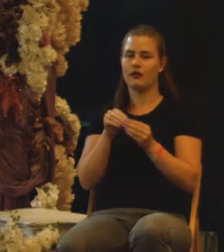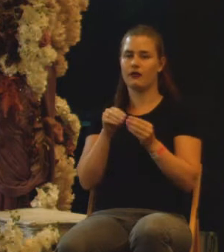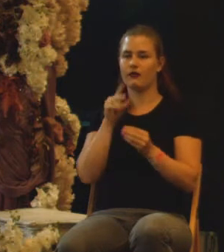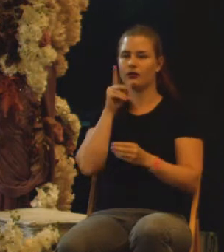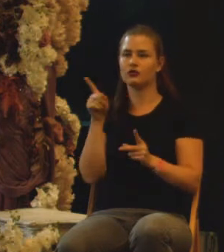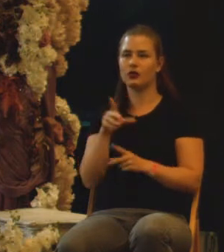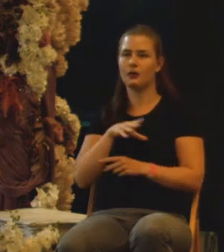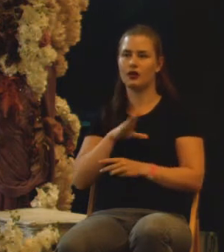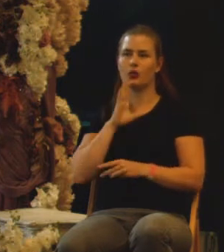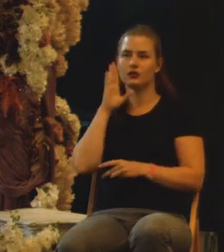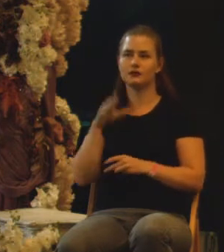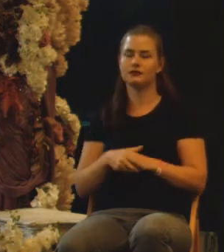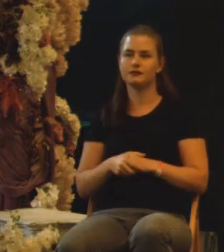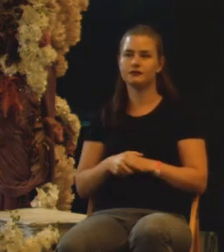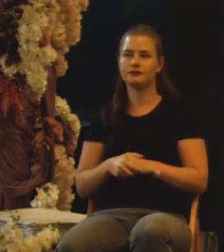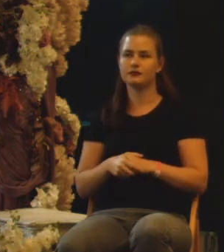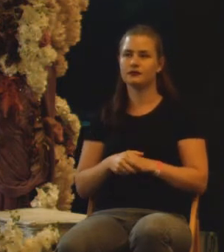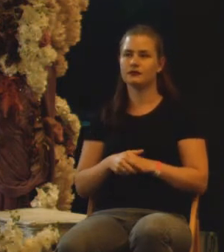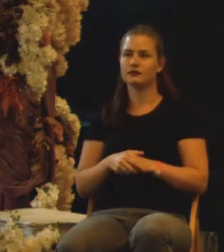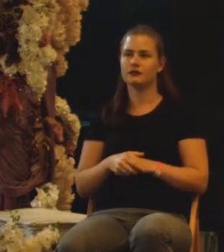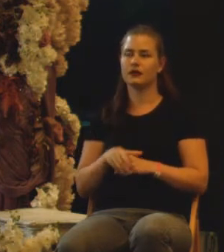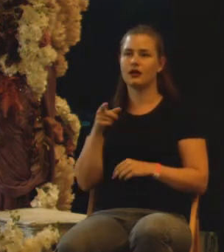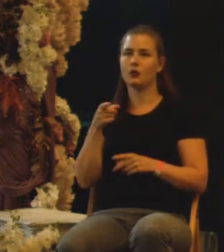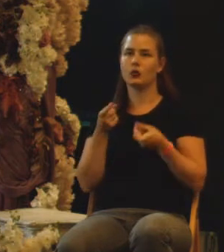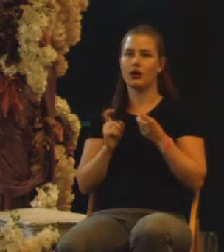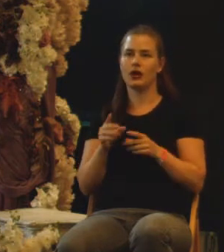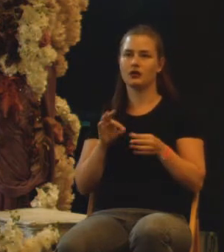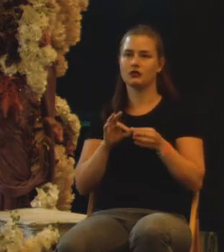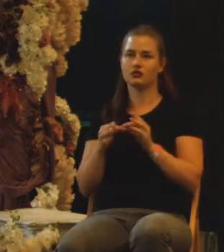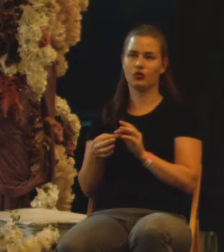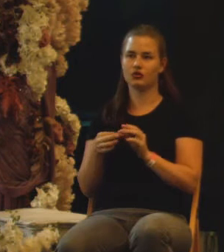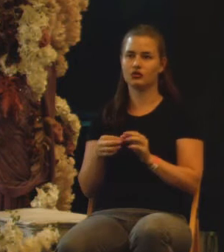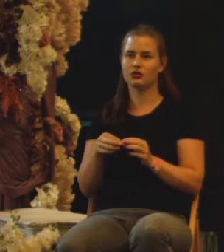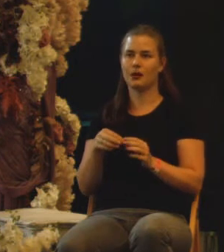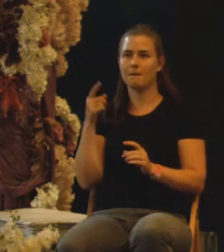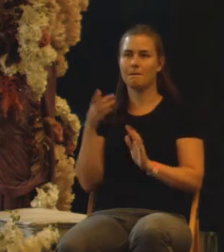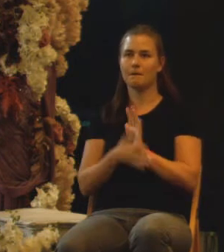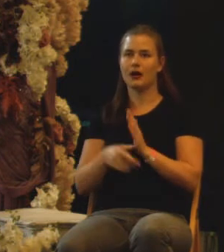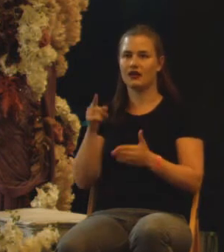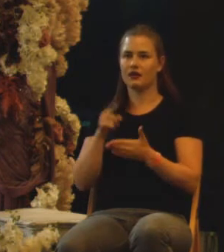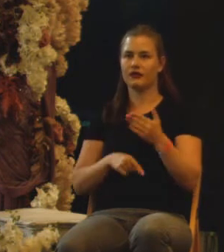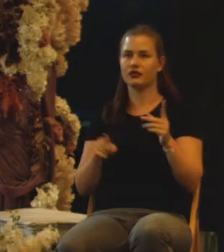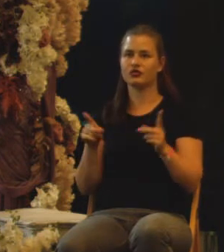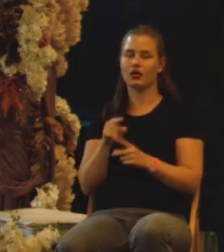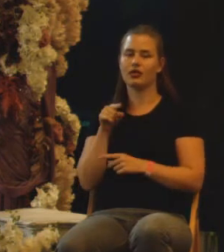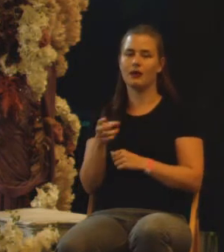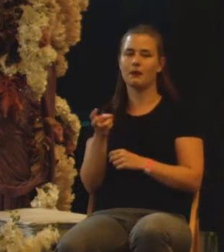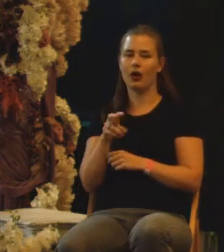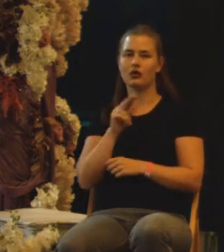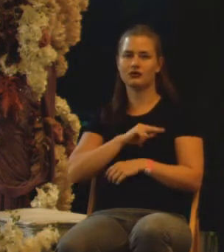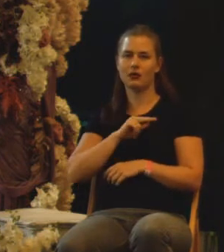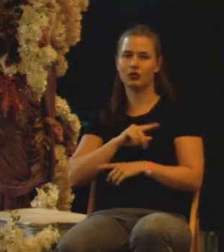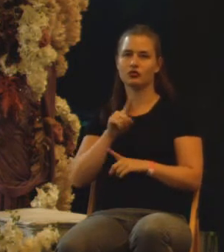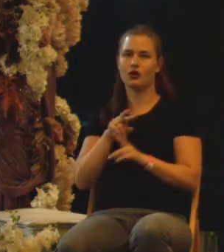и была утром. Ему реально сложно понять, поверить тебе, что ты ходишь тоже на работу, что ты такая